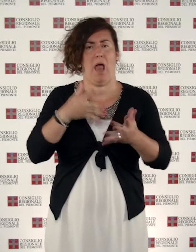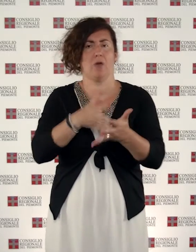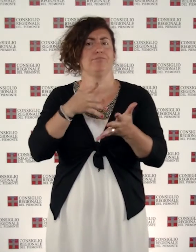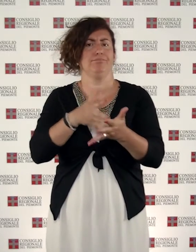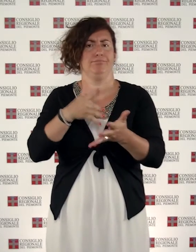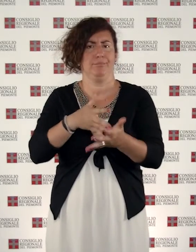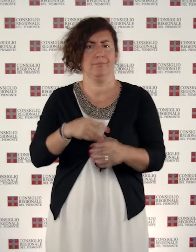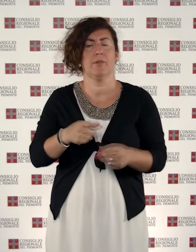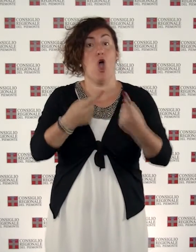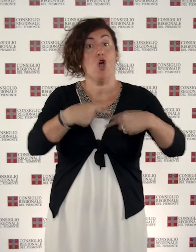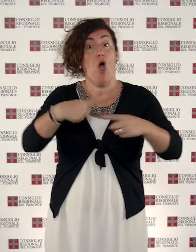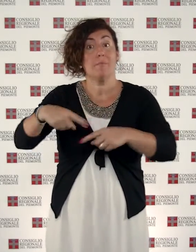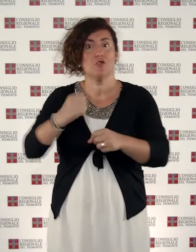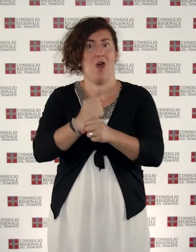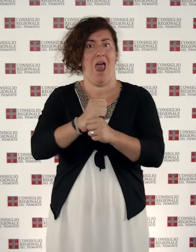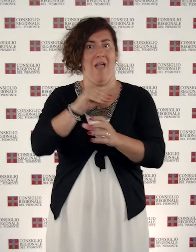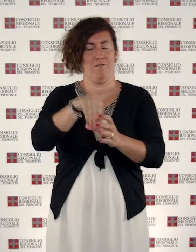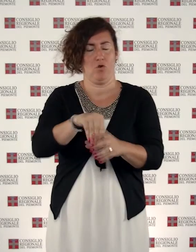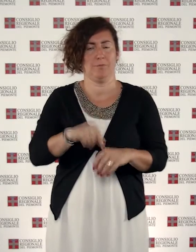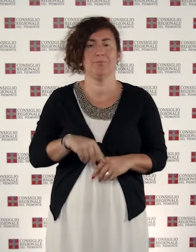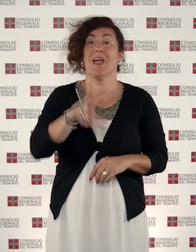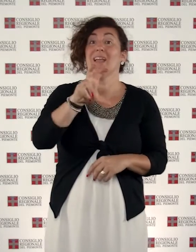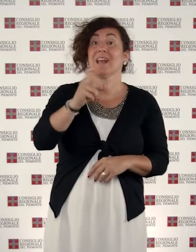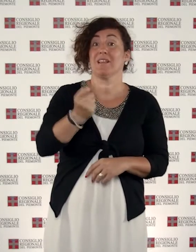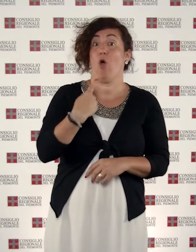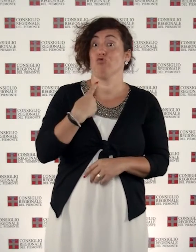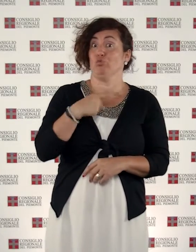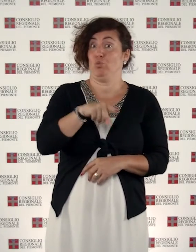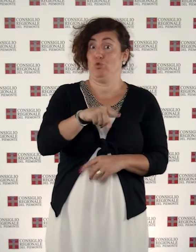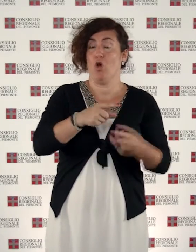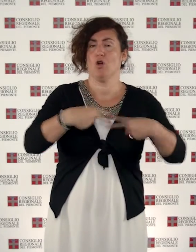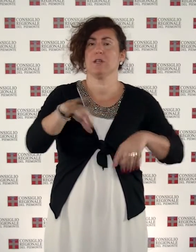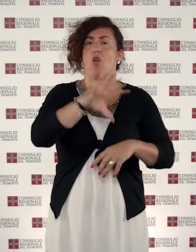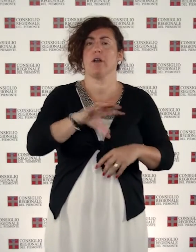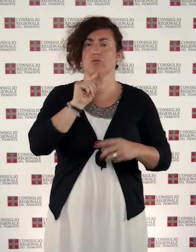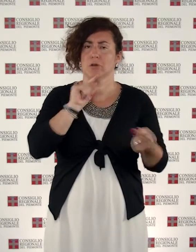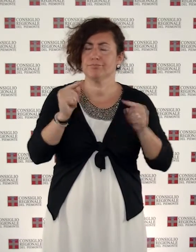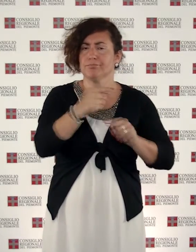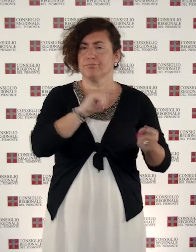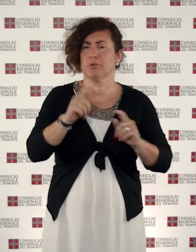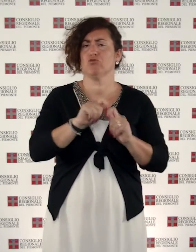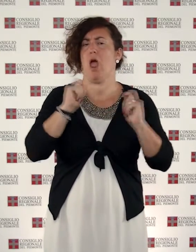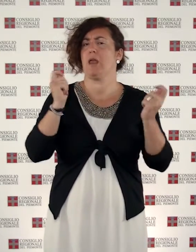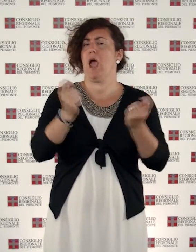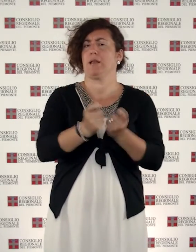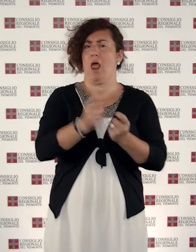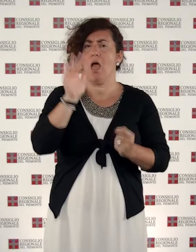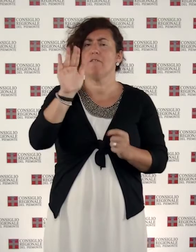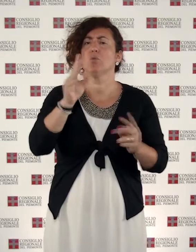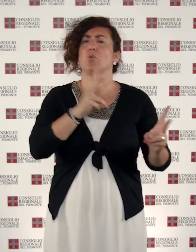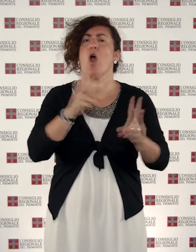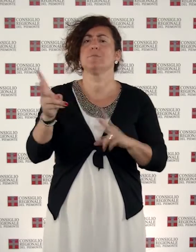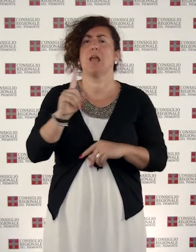commissioni. Nella seduta del 30 giugno il Consiglio regionale ha svolto il dibattito generale sul futuro